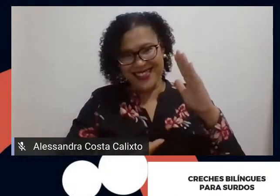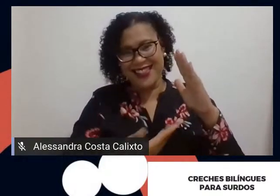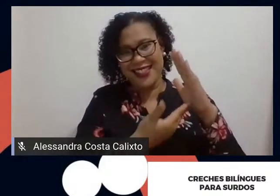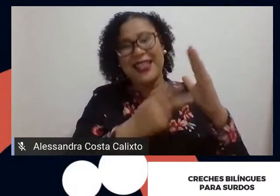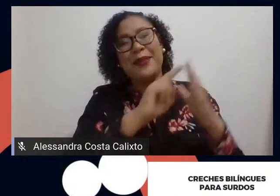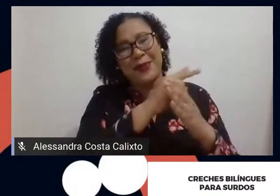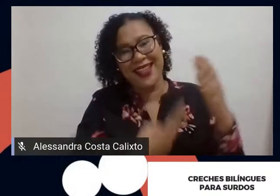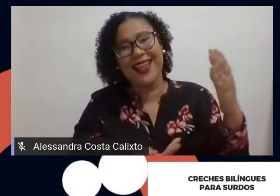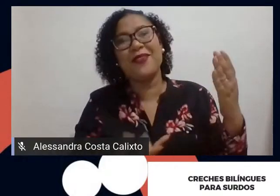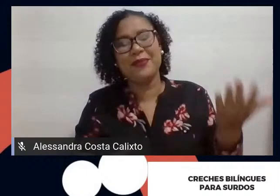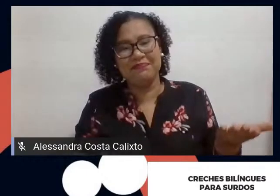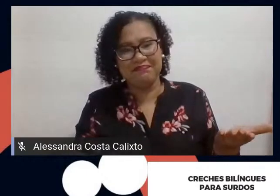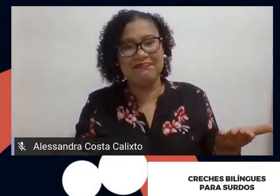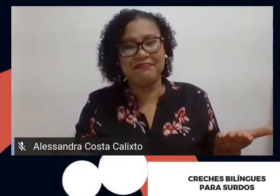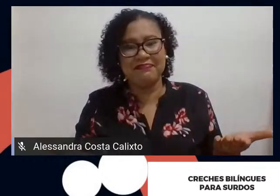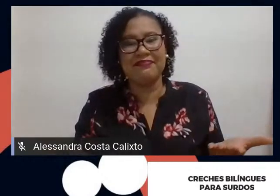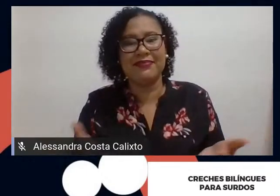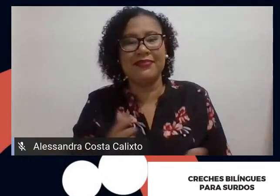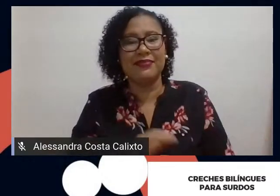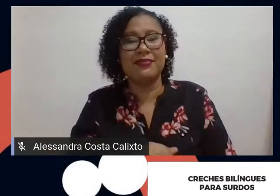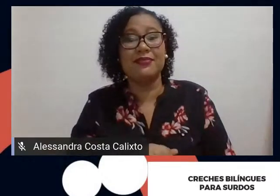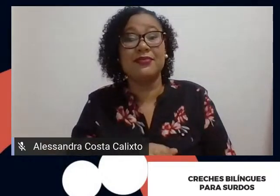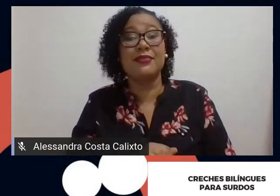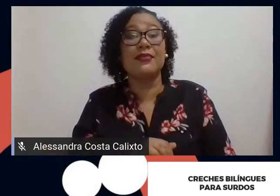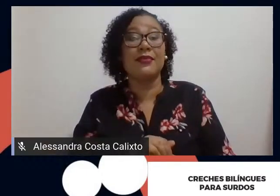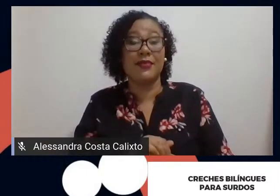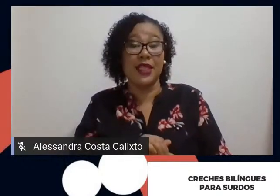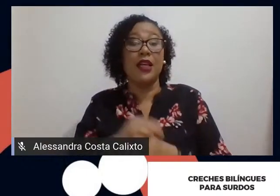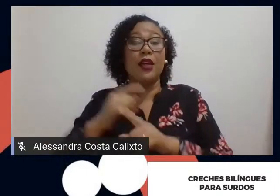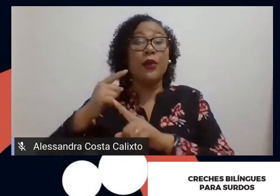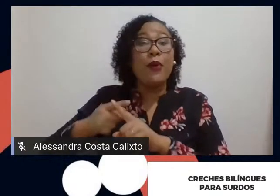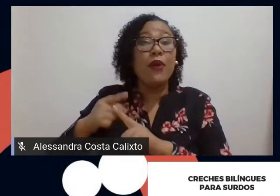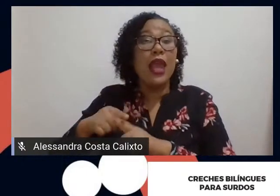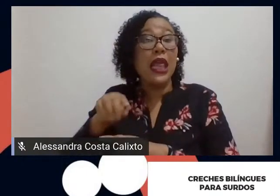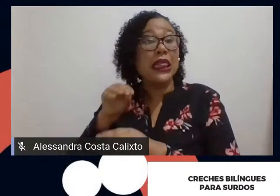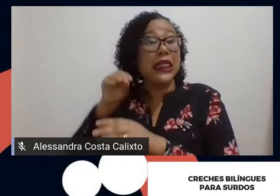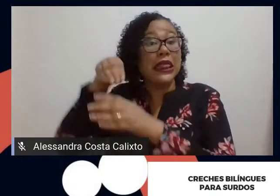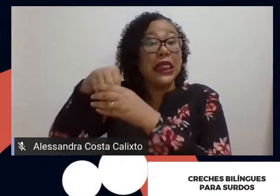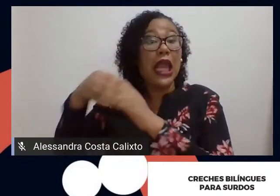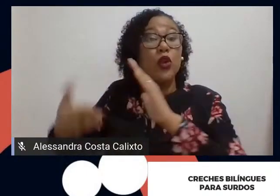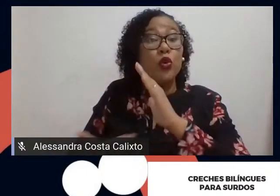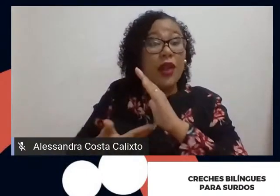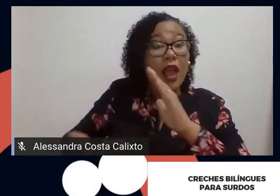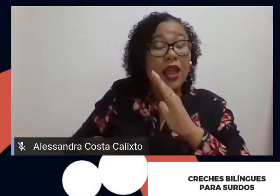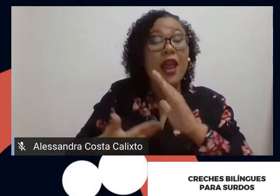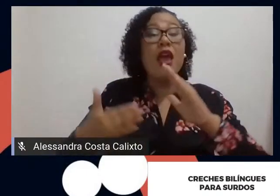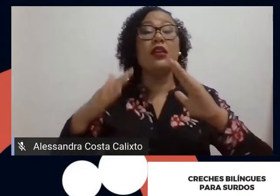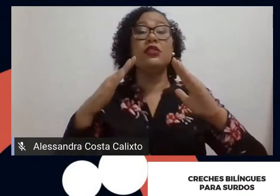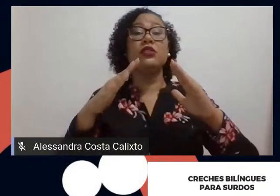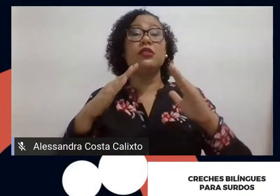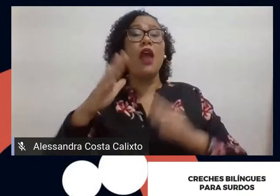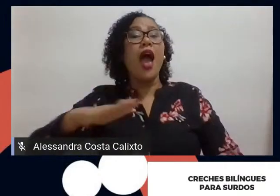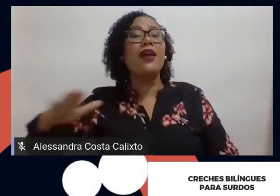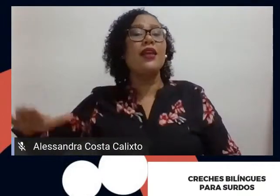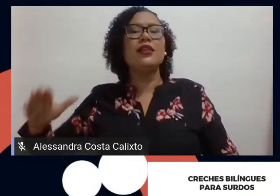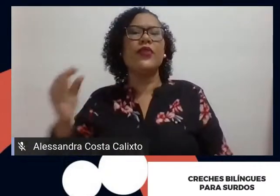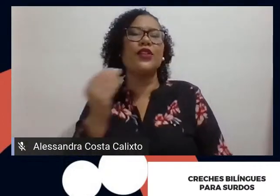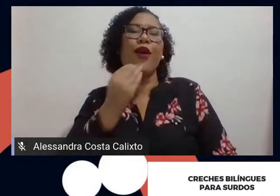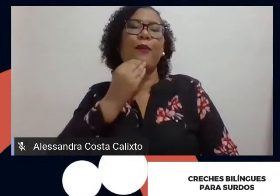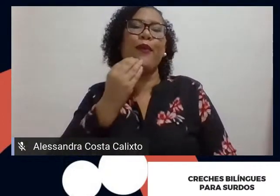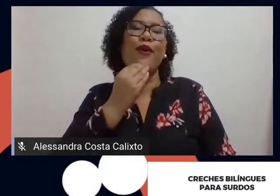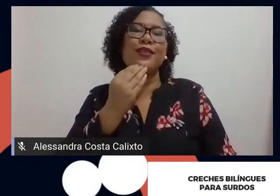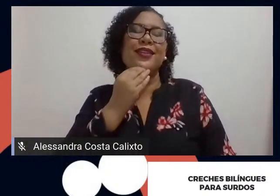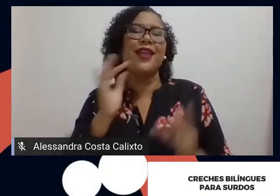Então, seria um ambiente apropriado, uma creche bilíngue, por exemplo, porque nesse